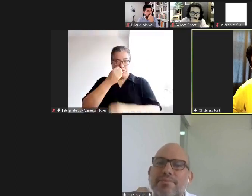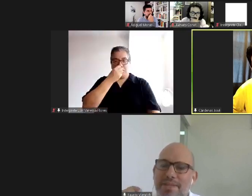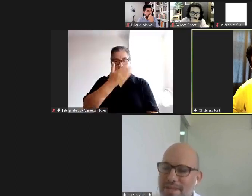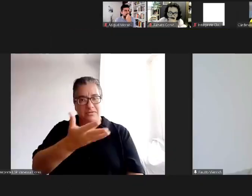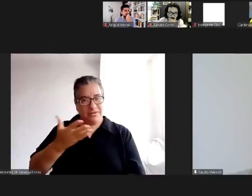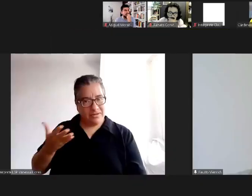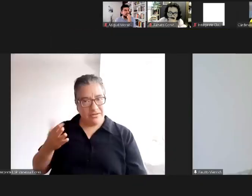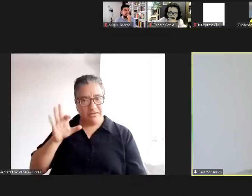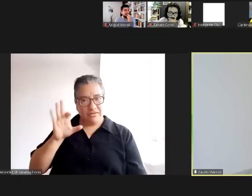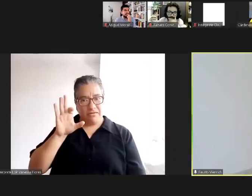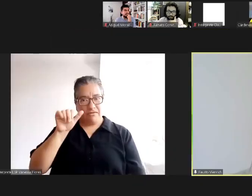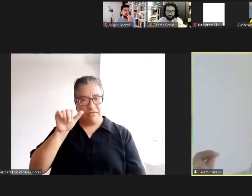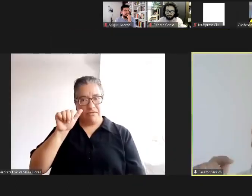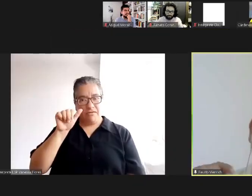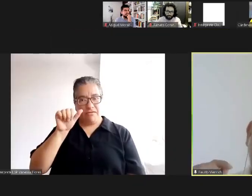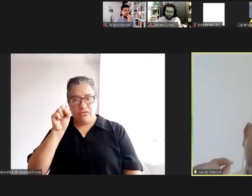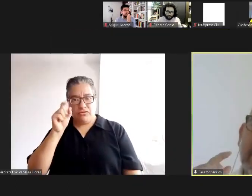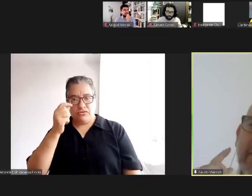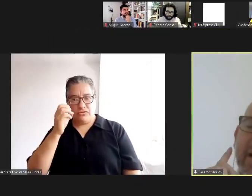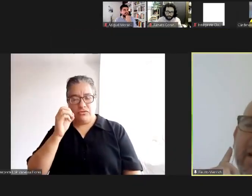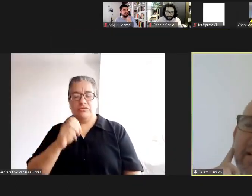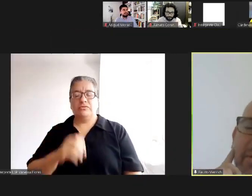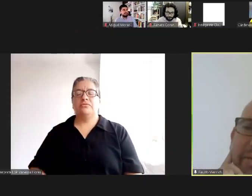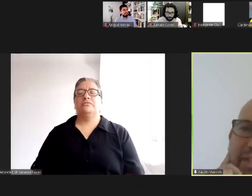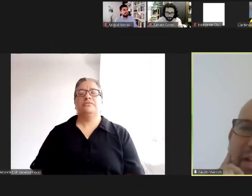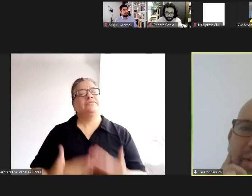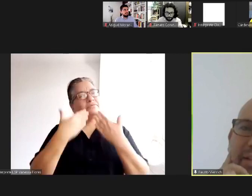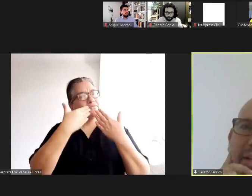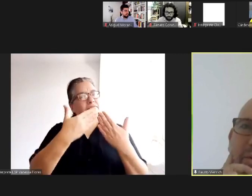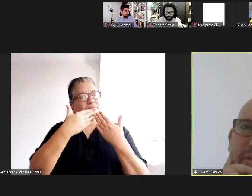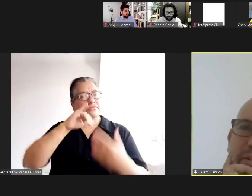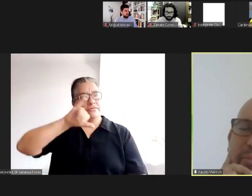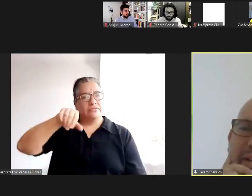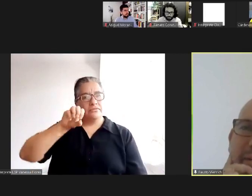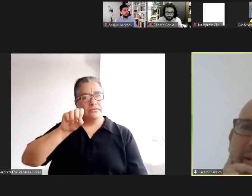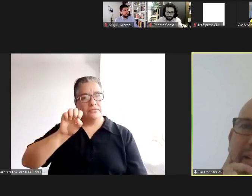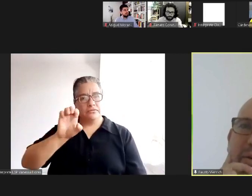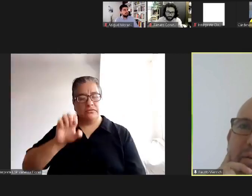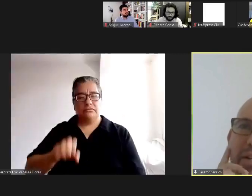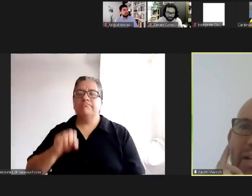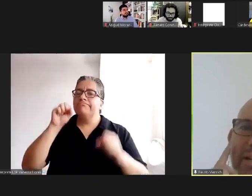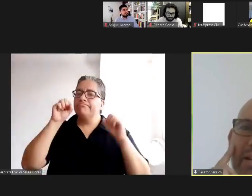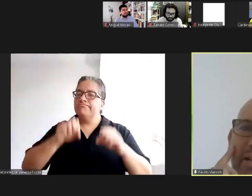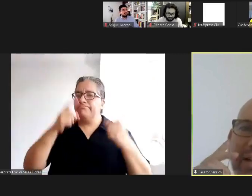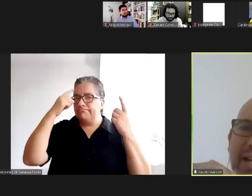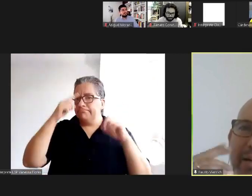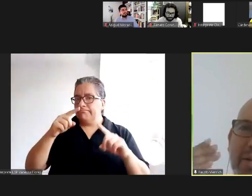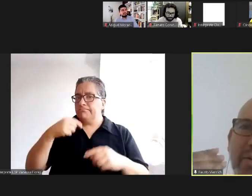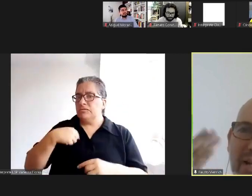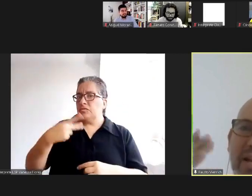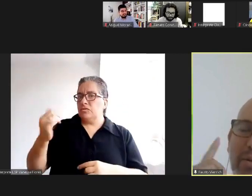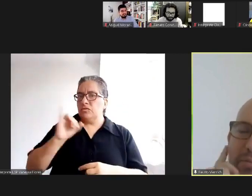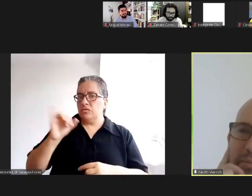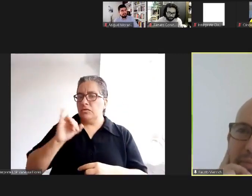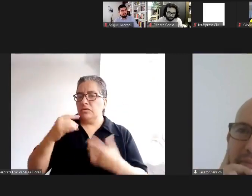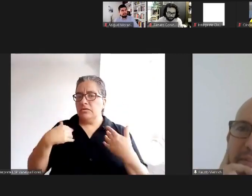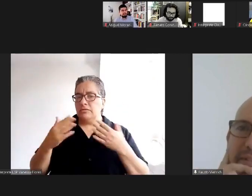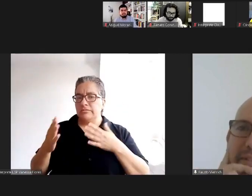Fausto. Gracias, José. Sí, bueno, ante todo, efectivamente, coincido plenamente con que el camino es